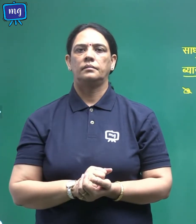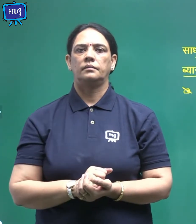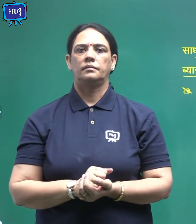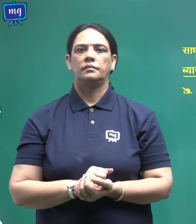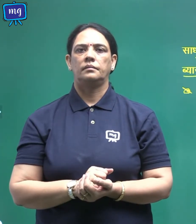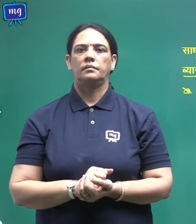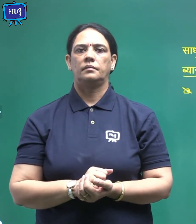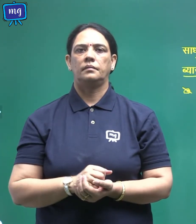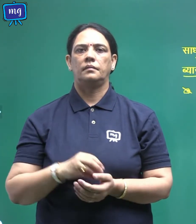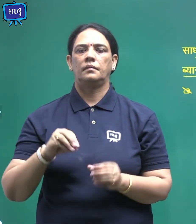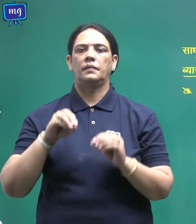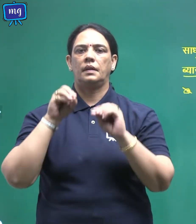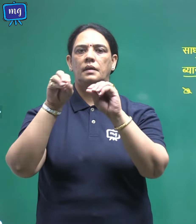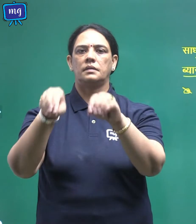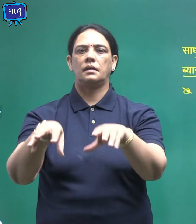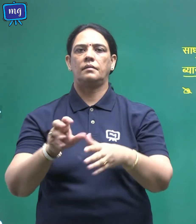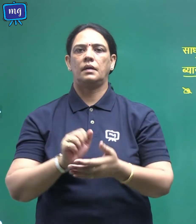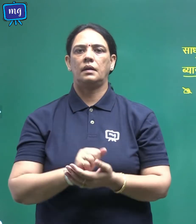भुगतान किया गया